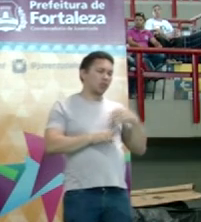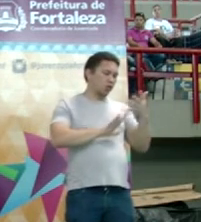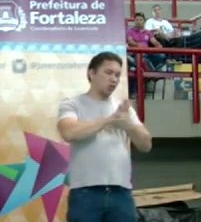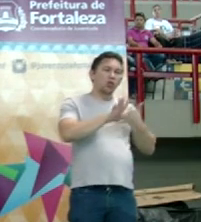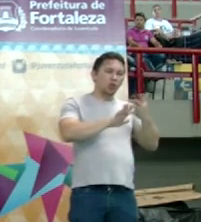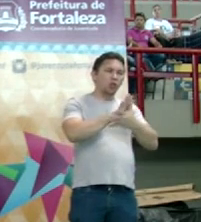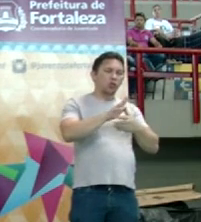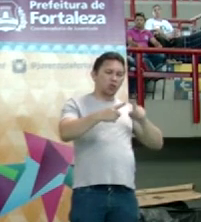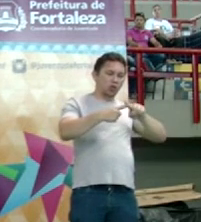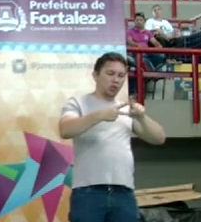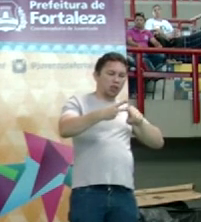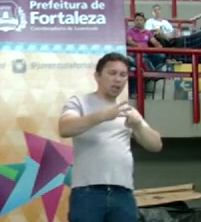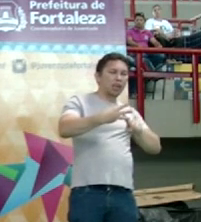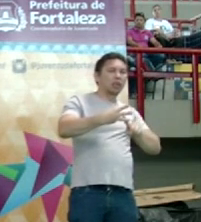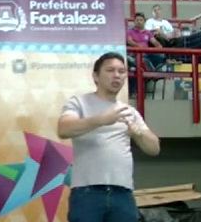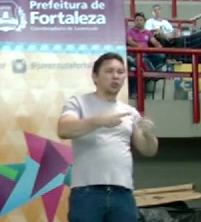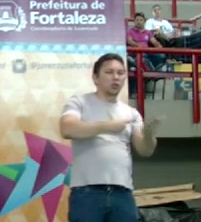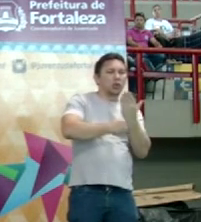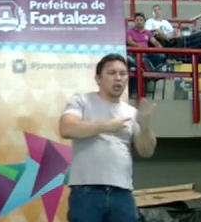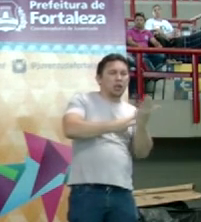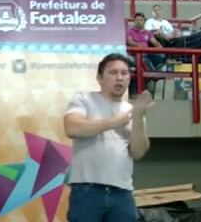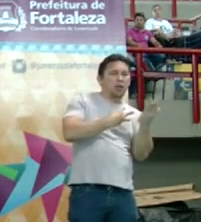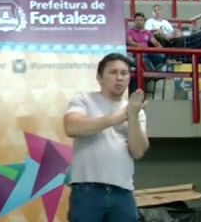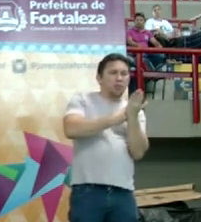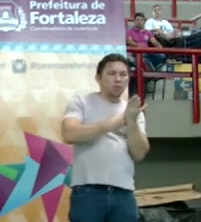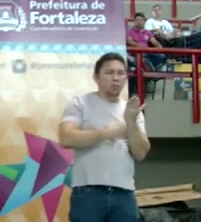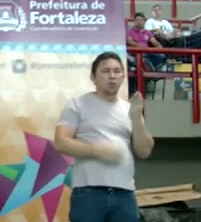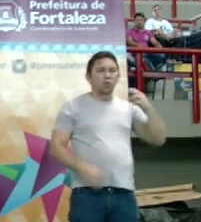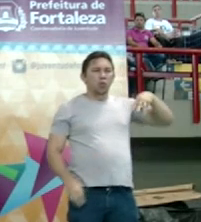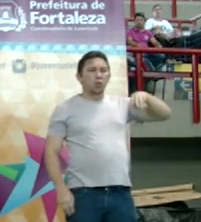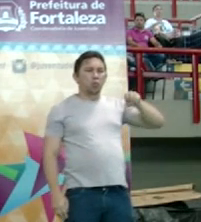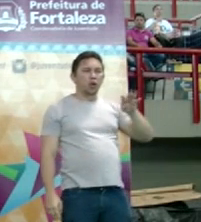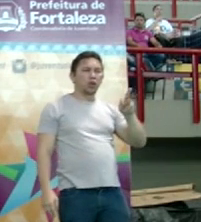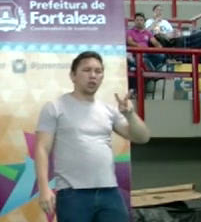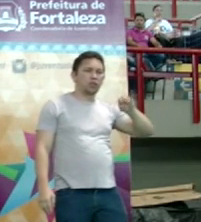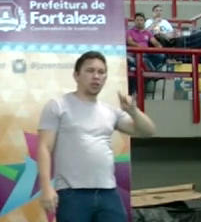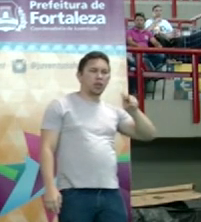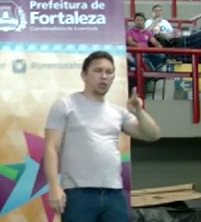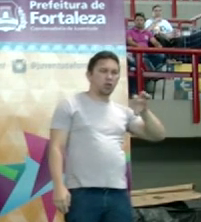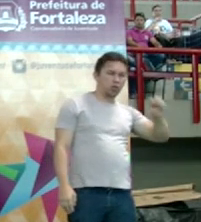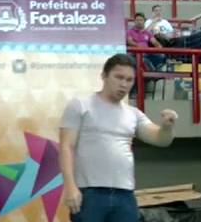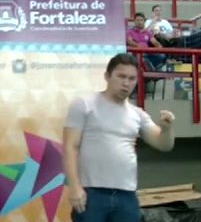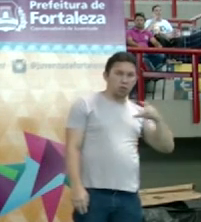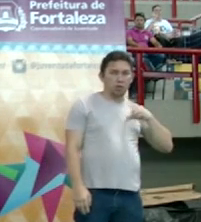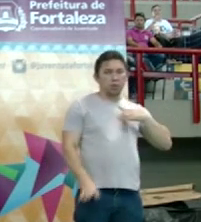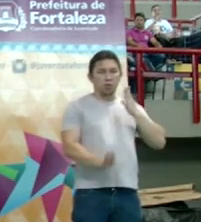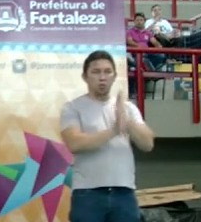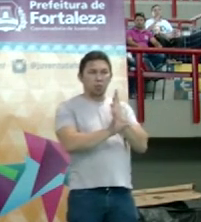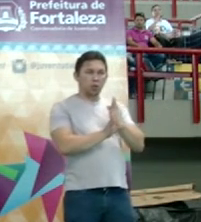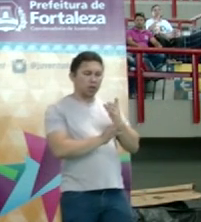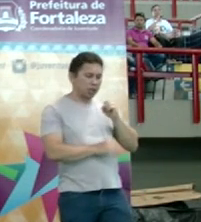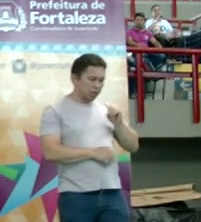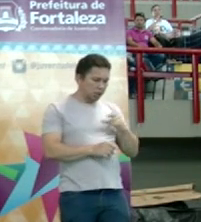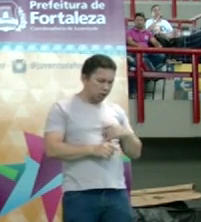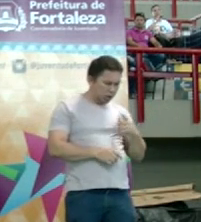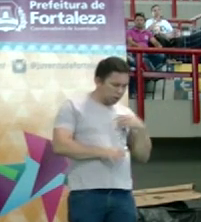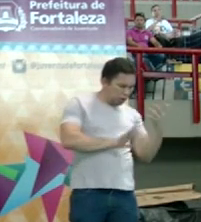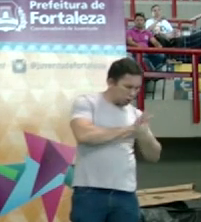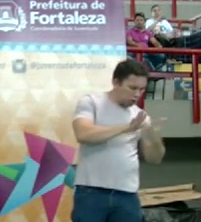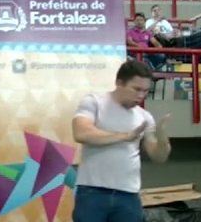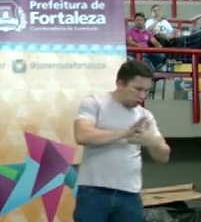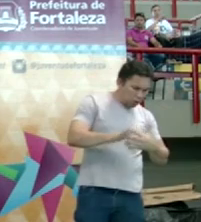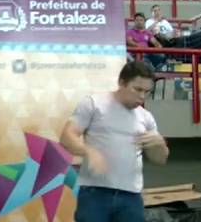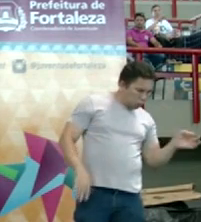como são importantes os textos motivadores. Se não tivesse aqueles textos, muitos alunos só